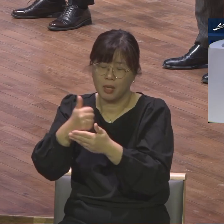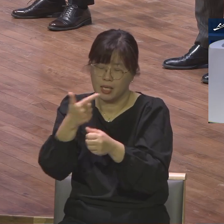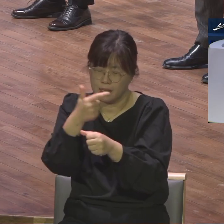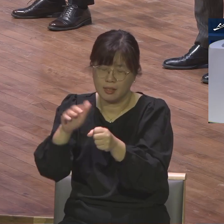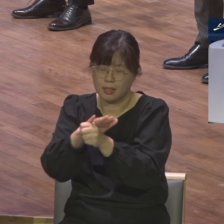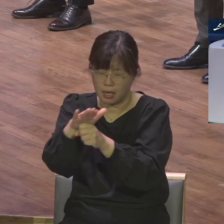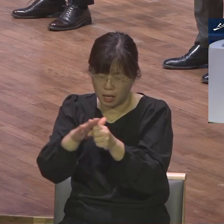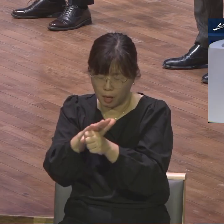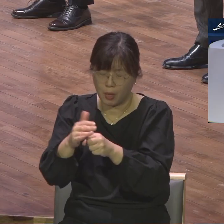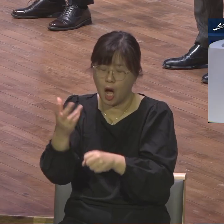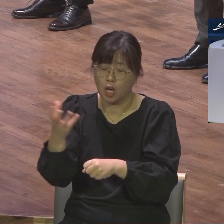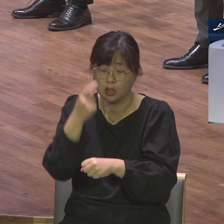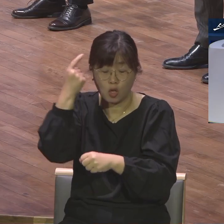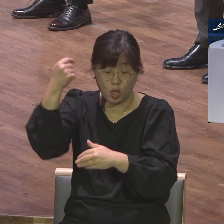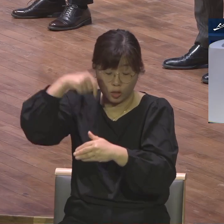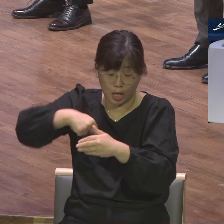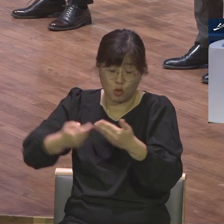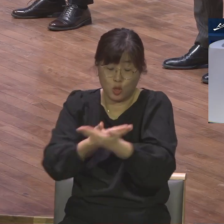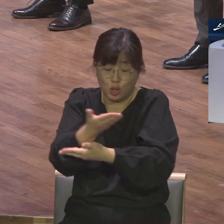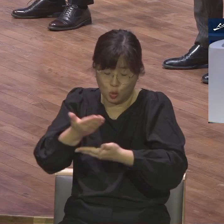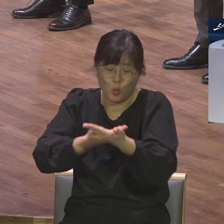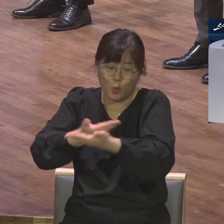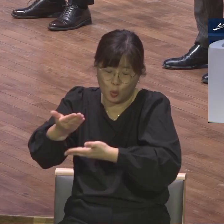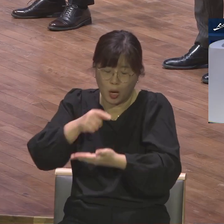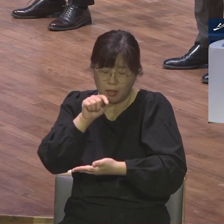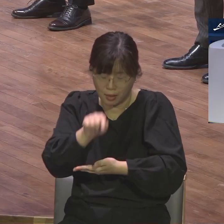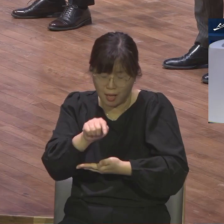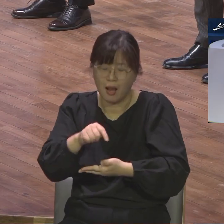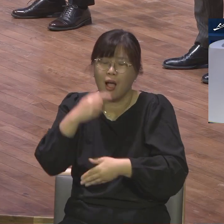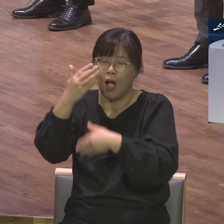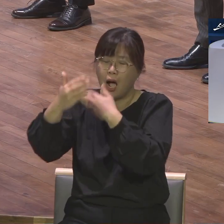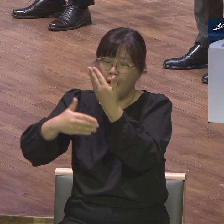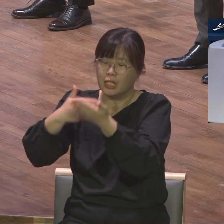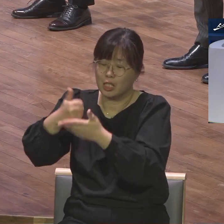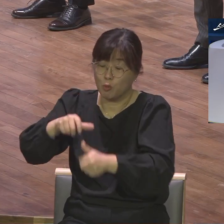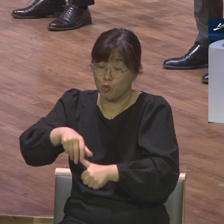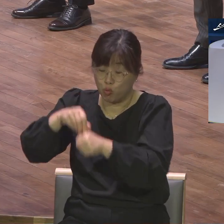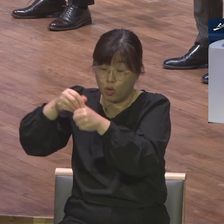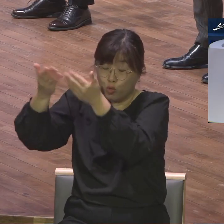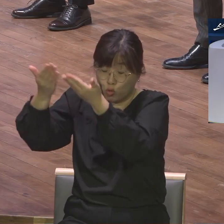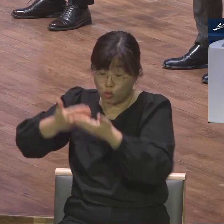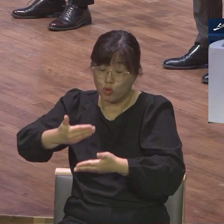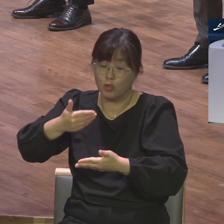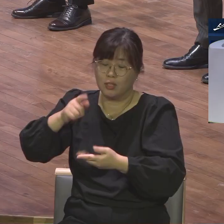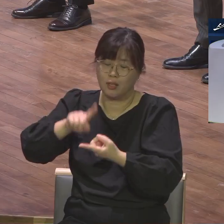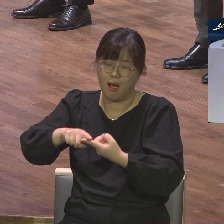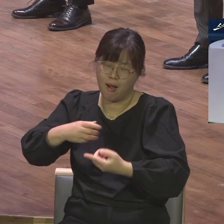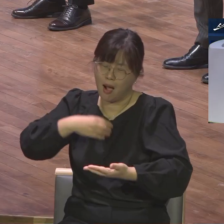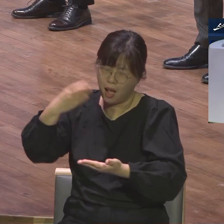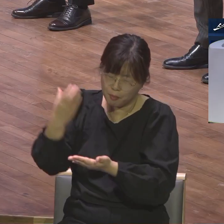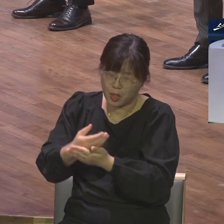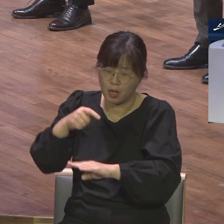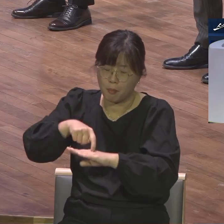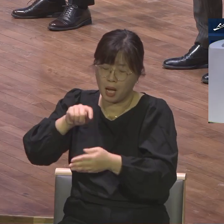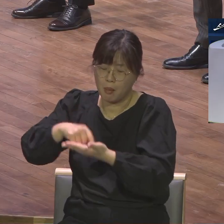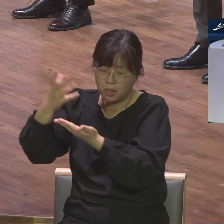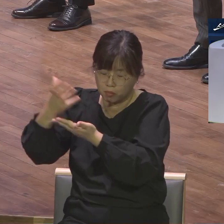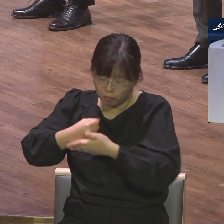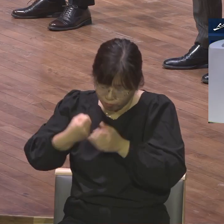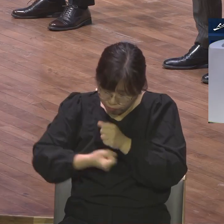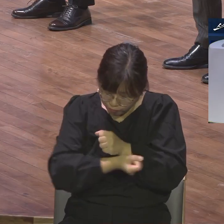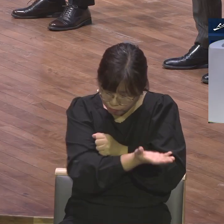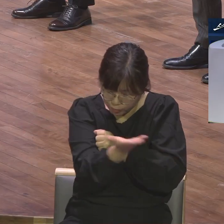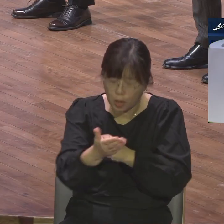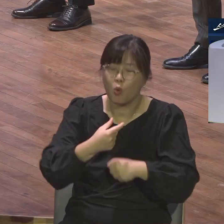역사 교통하심이 구원의 은혜와 감격이 삶의 현장에 흘러넘쳐 생명력 넘치는 신앙생활을 하며 또 맡겨주신 그 모든 불신